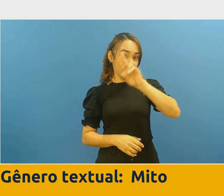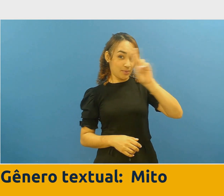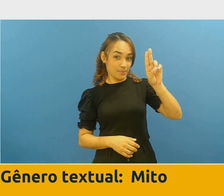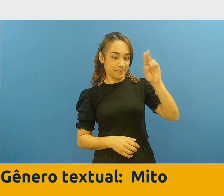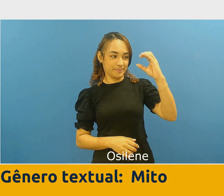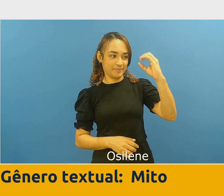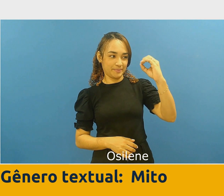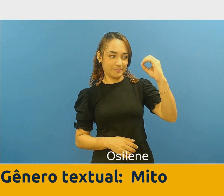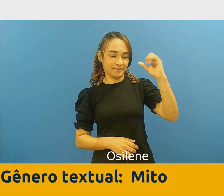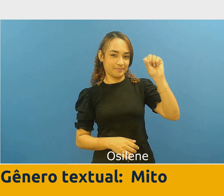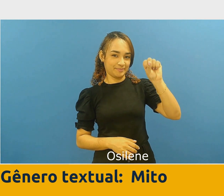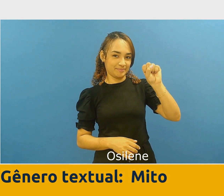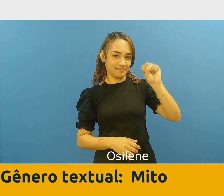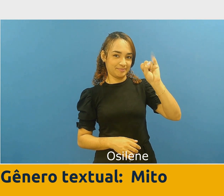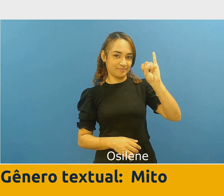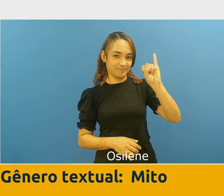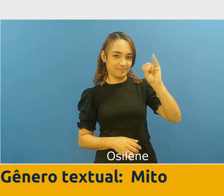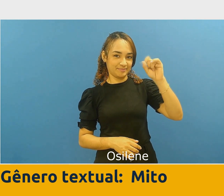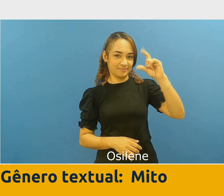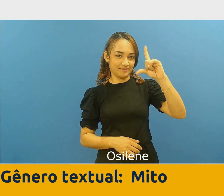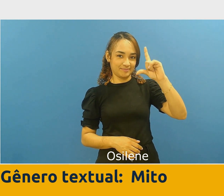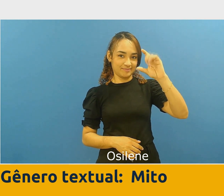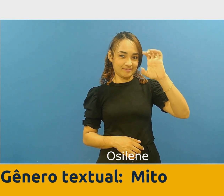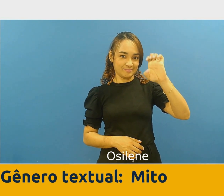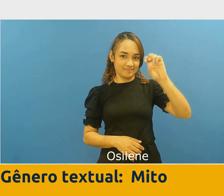O meu nome é Osilene.